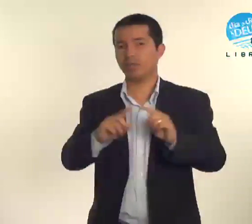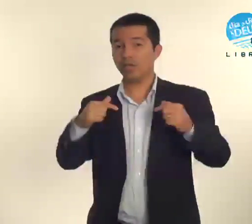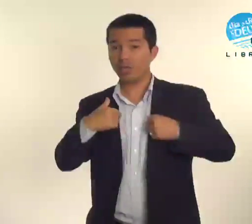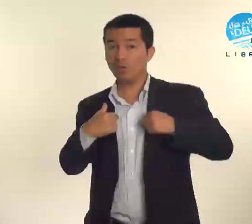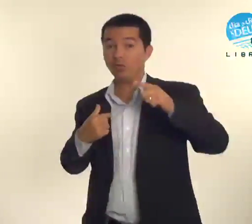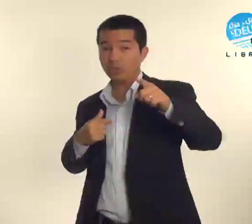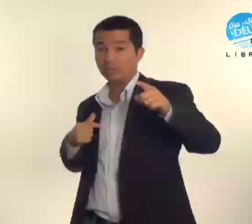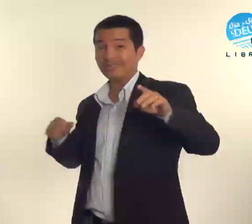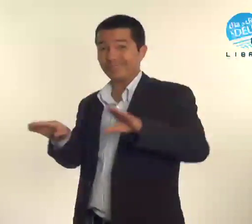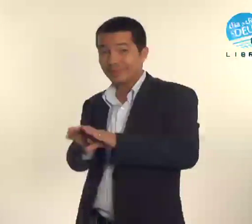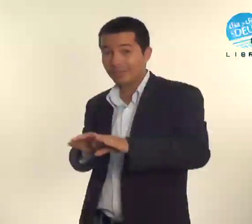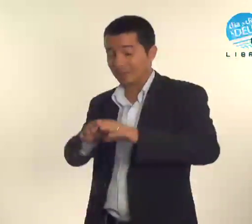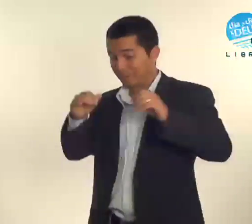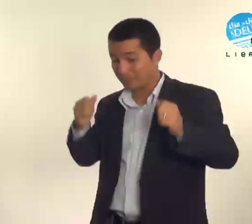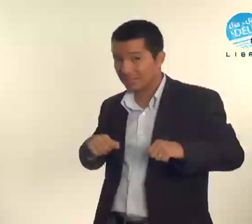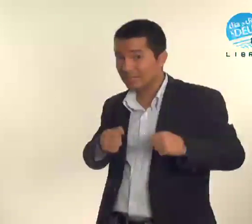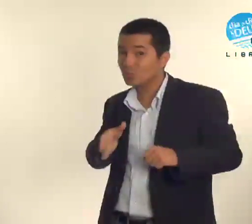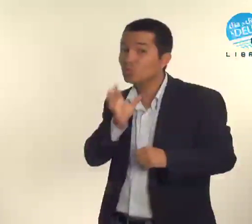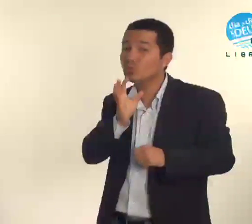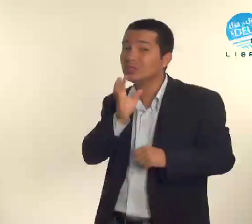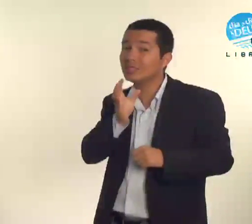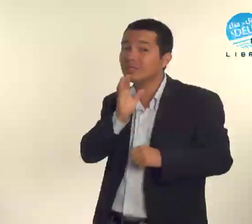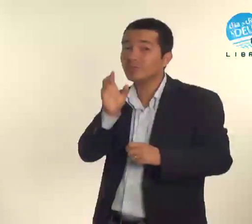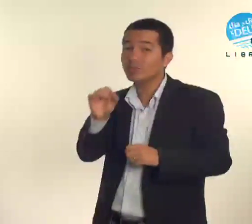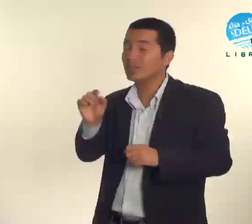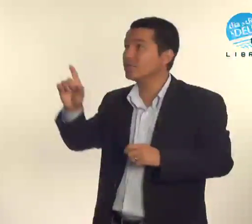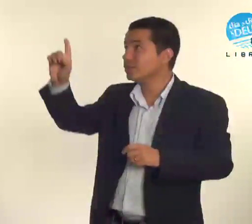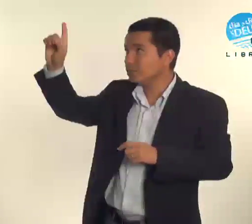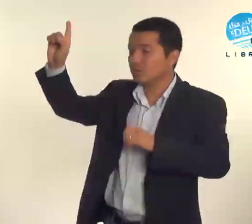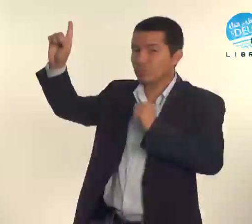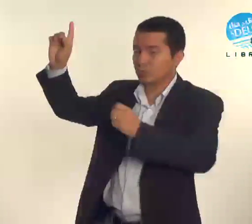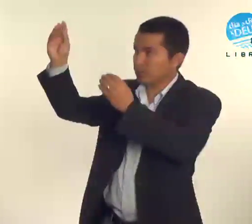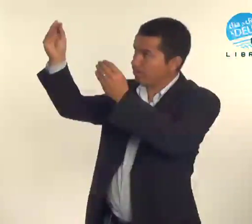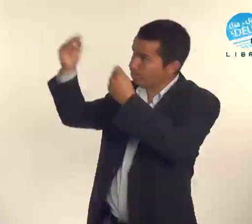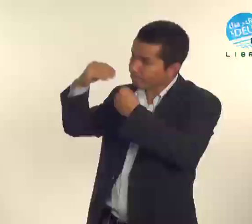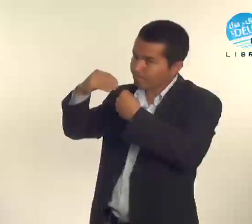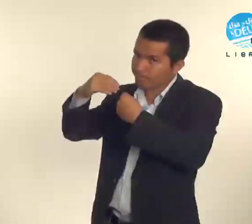concordo com Deus, que eu escolhi o rumo errado.